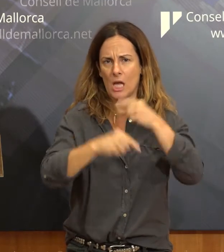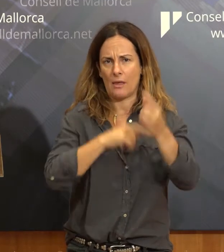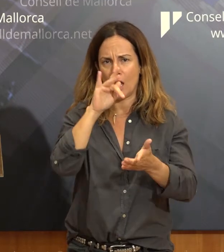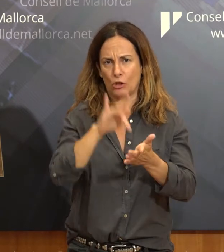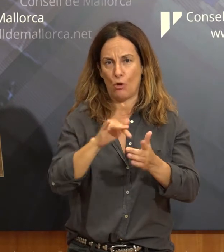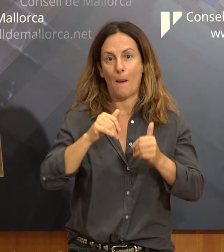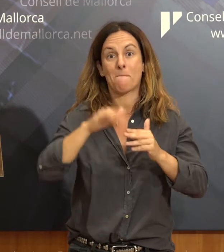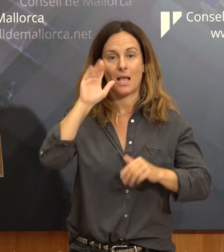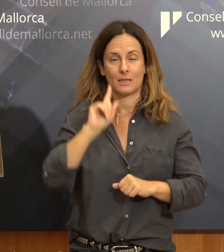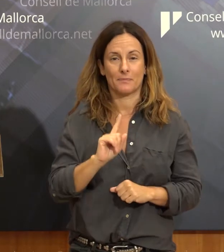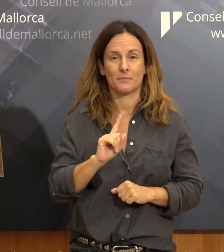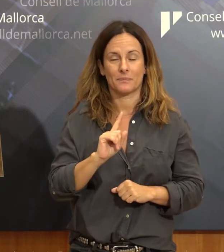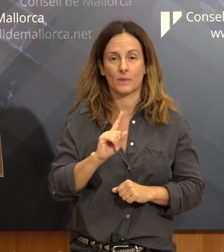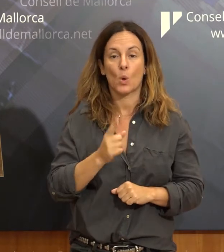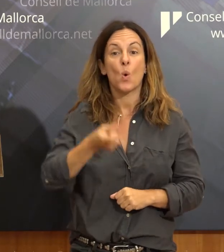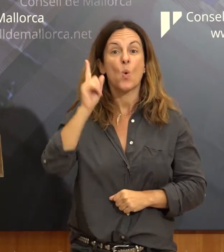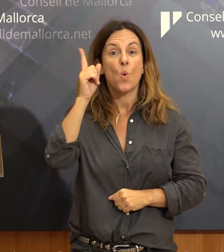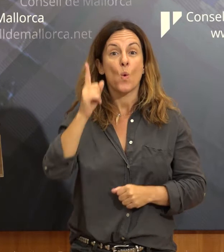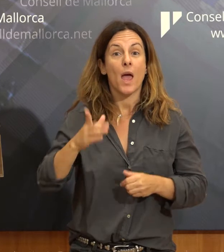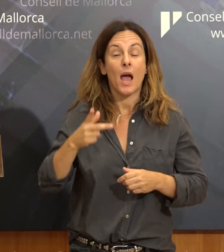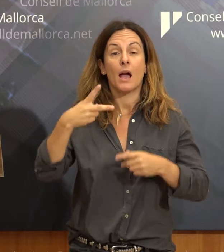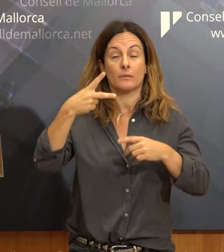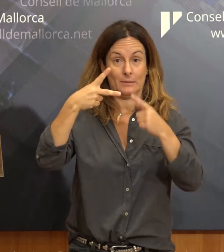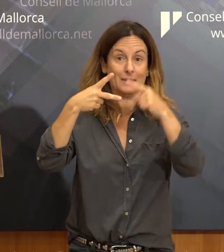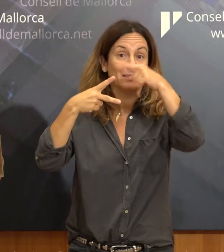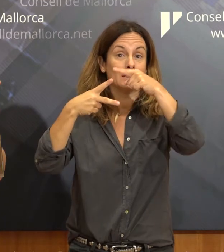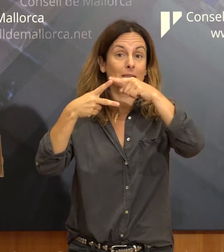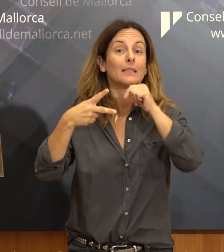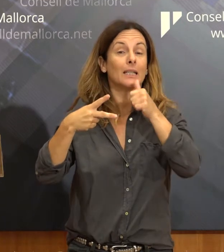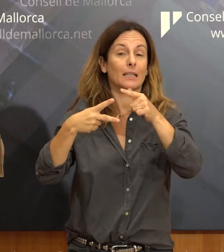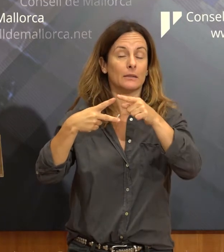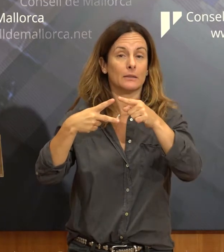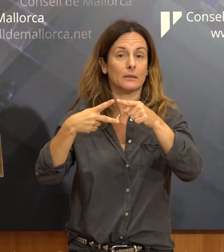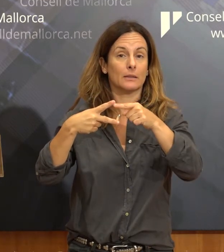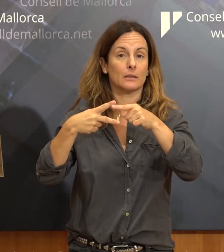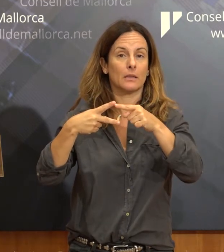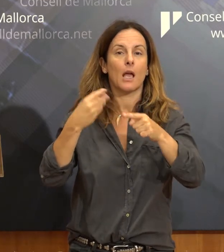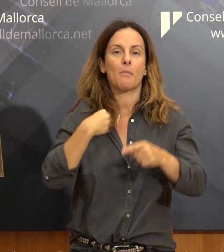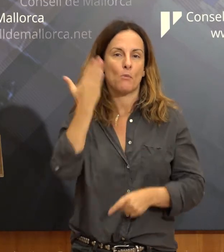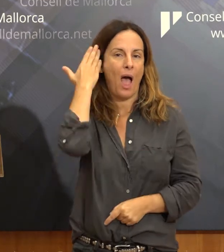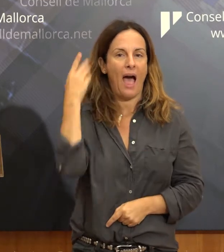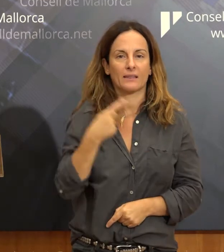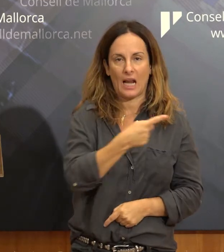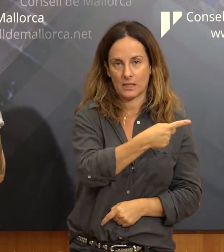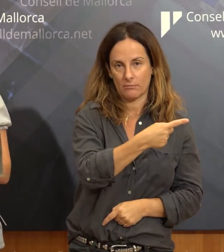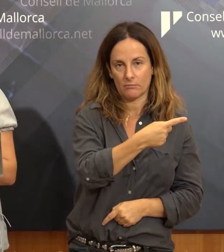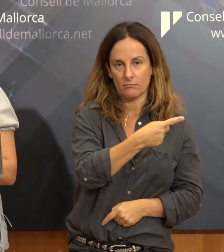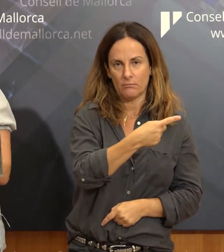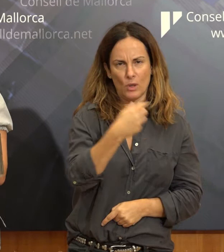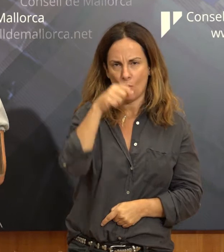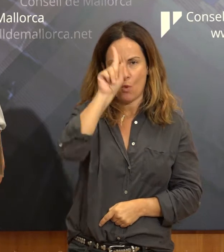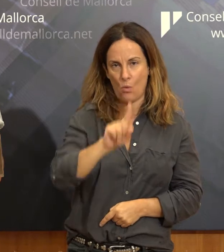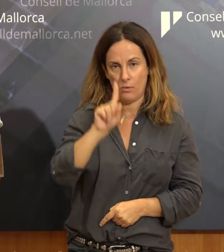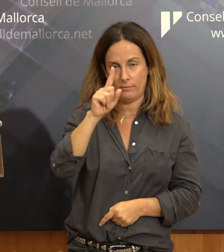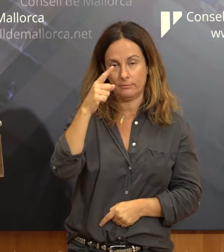Únicament hi ha una via que supera a la carretera Camp-Port-Llucmajor i és la d'Andratx. Per tant, enteníem